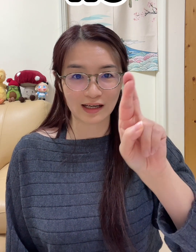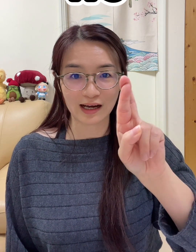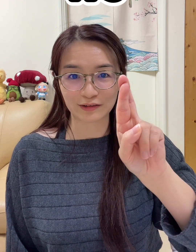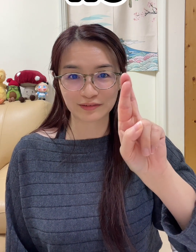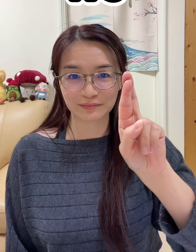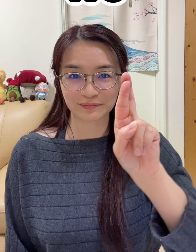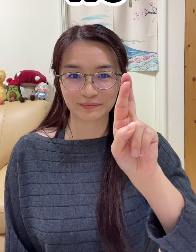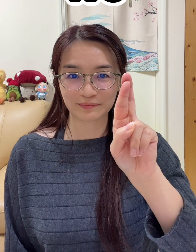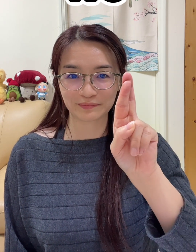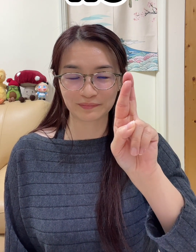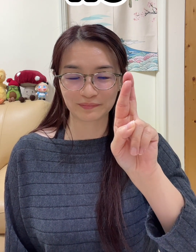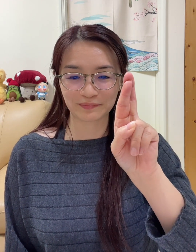R